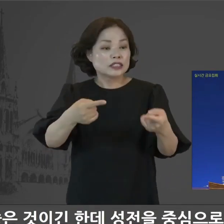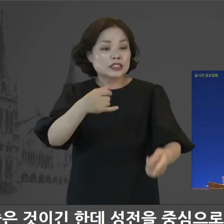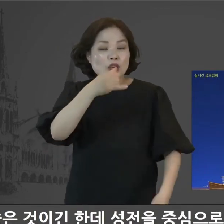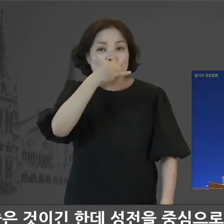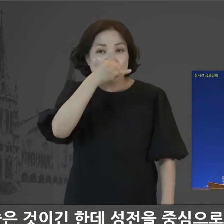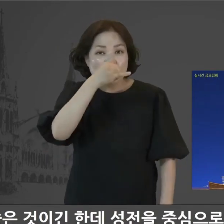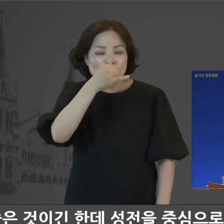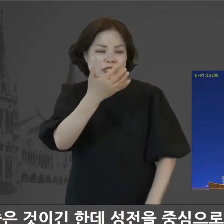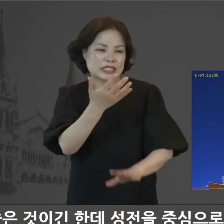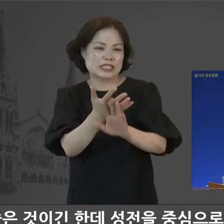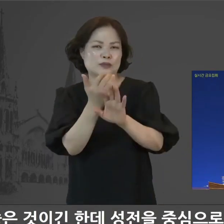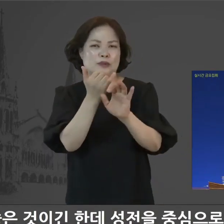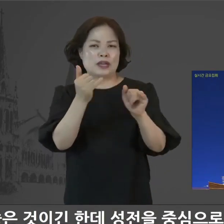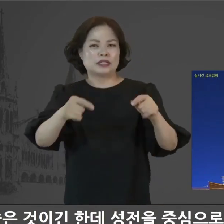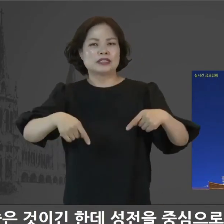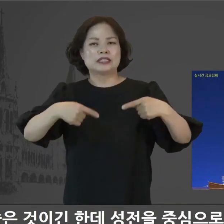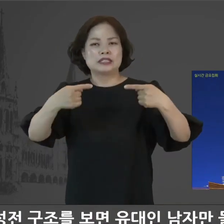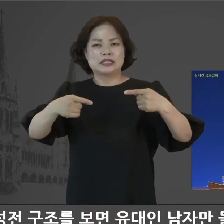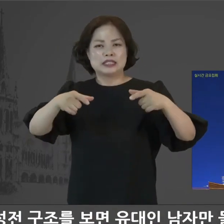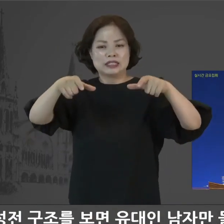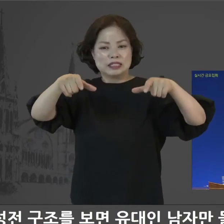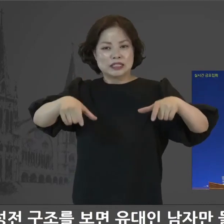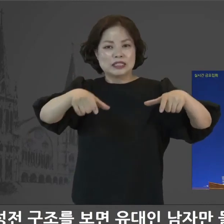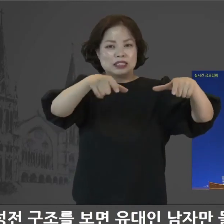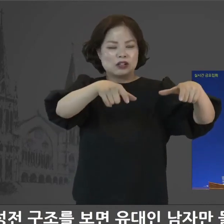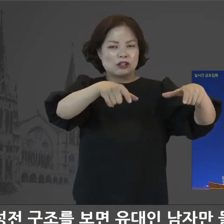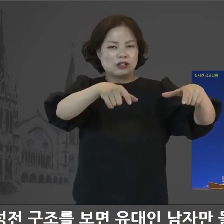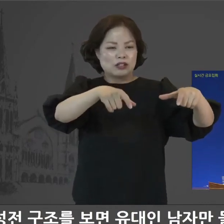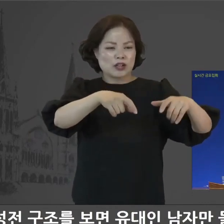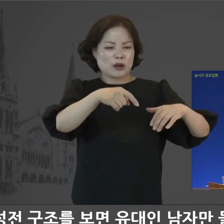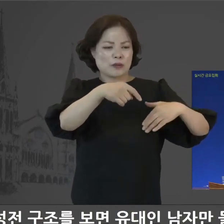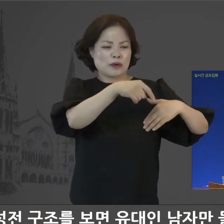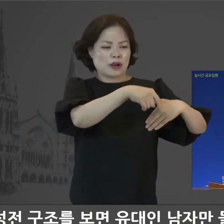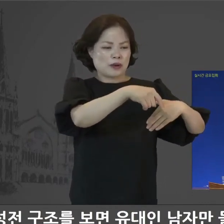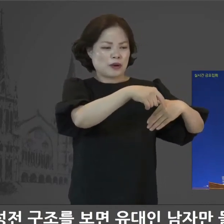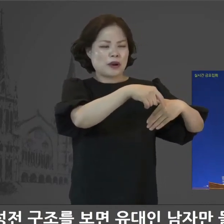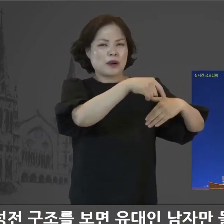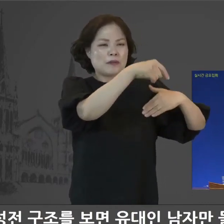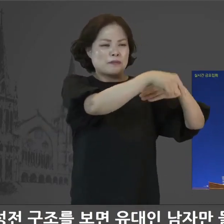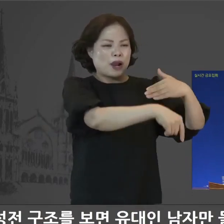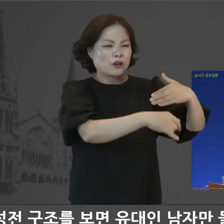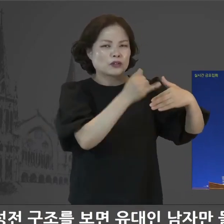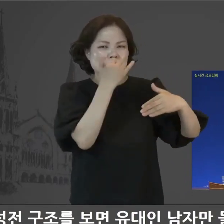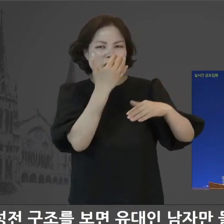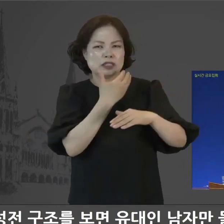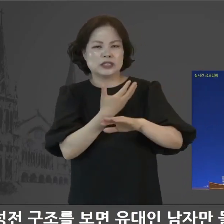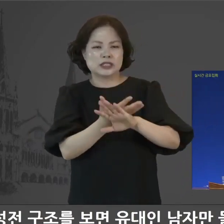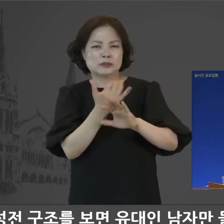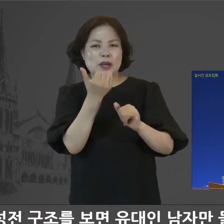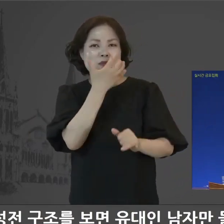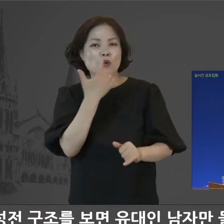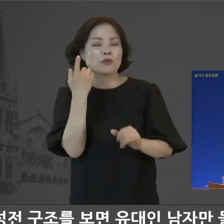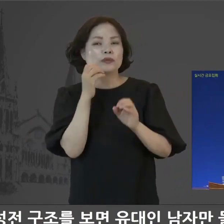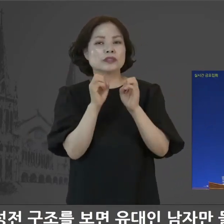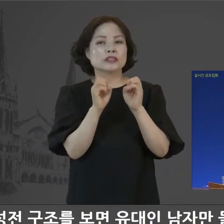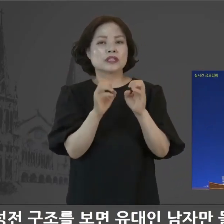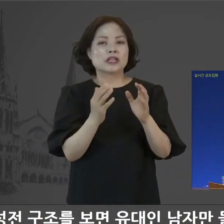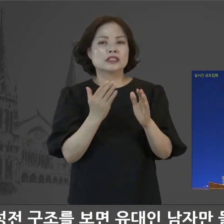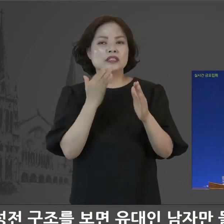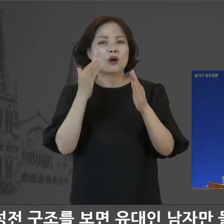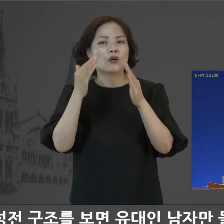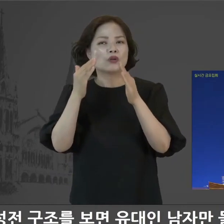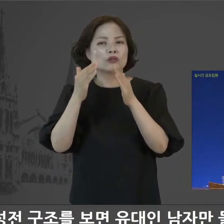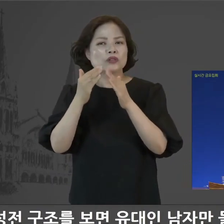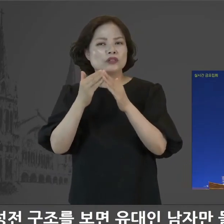있고, 이방인들이 갈 수 있는 지역, 그거는 아주 바깥쪽에만 있었는데, 이방인에게 복음을 전하면서 성전의